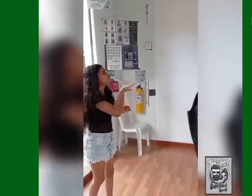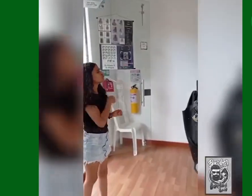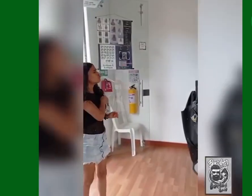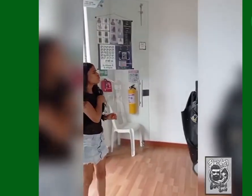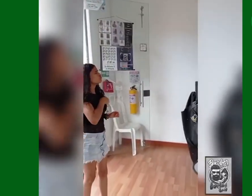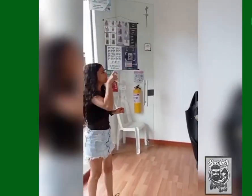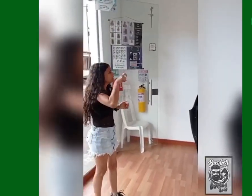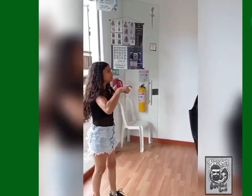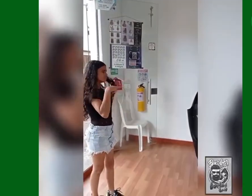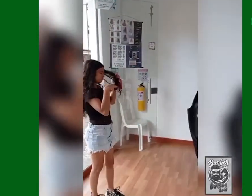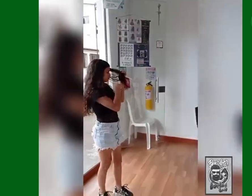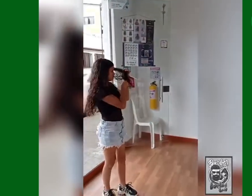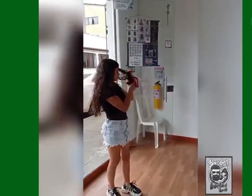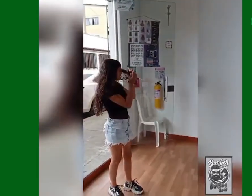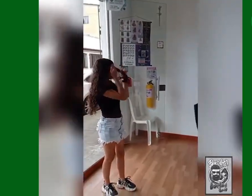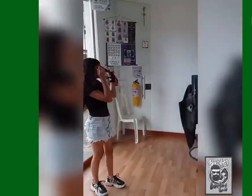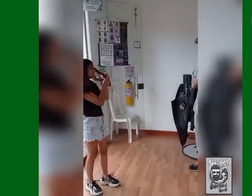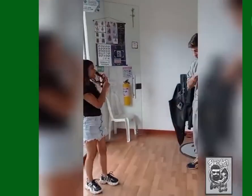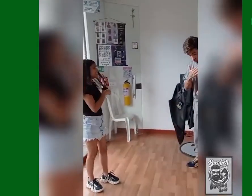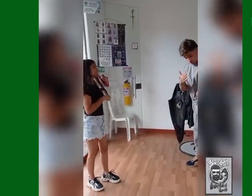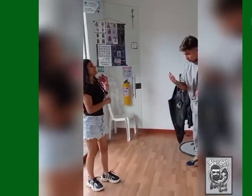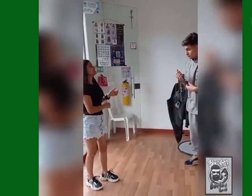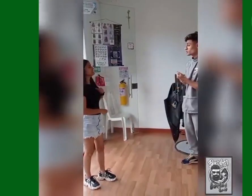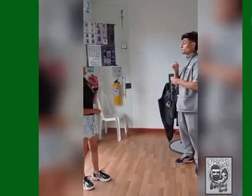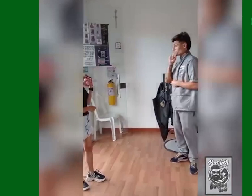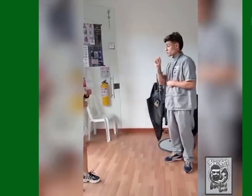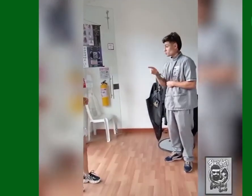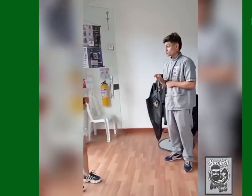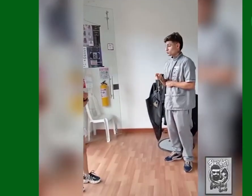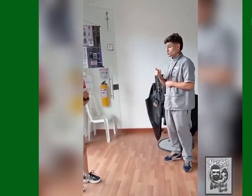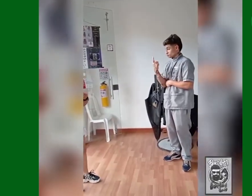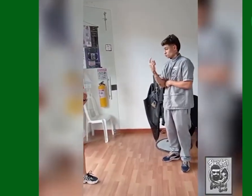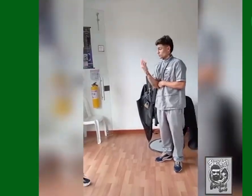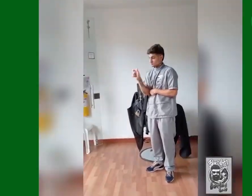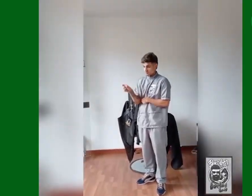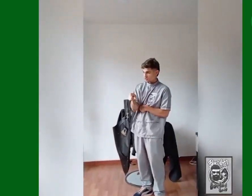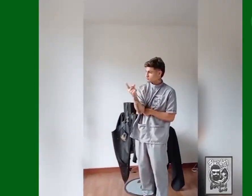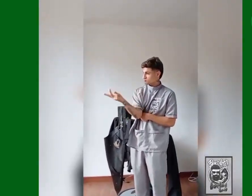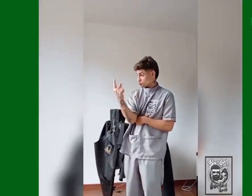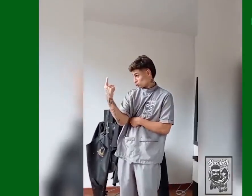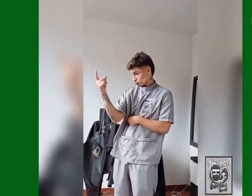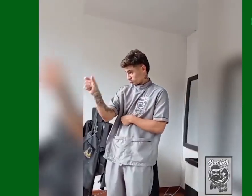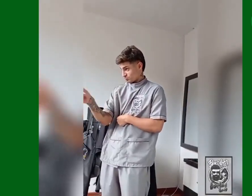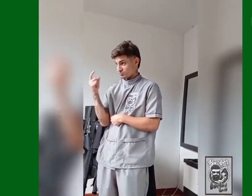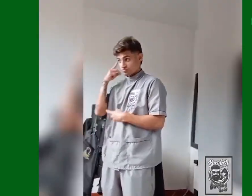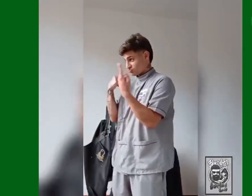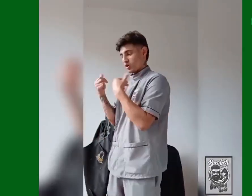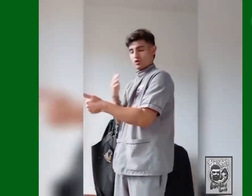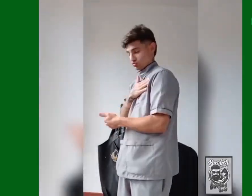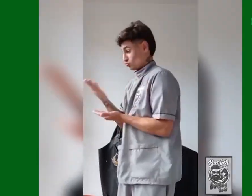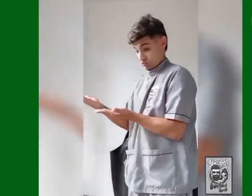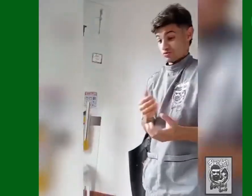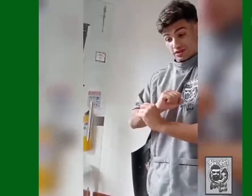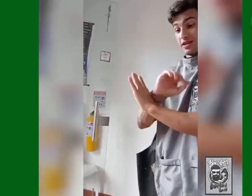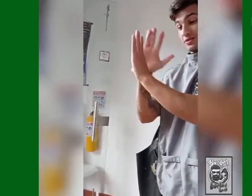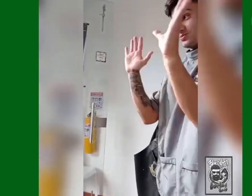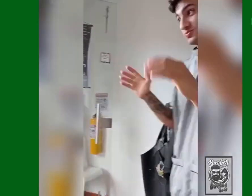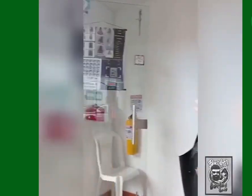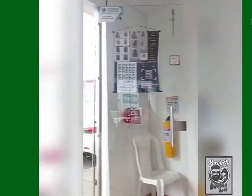Necesito cortarme el cabello. Perfecto. Con mucho gusto. ¿Vienen las dos o solo tú? Claro que sí.